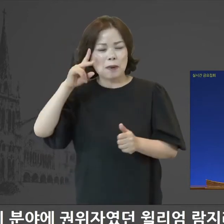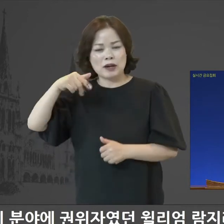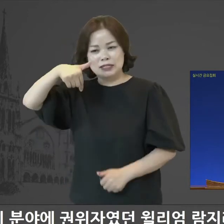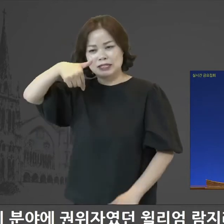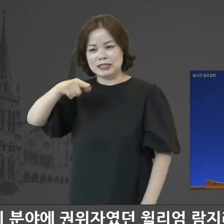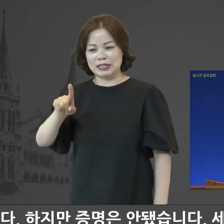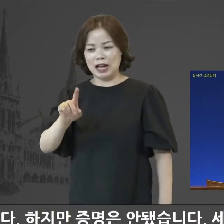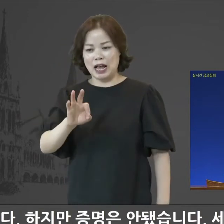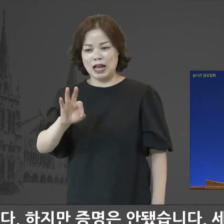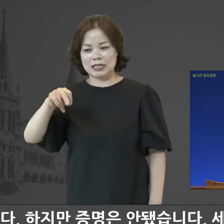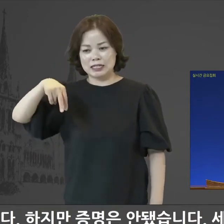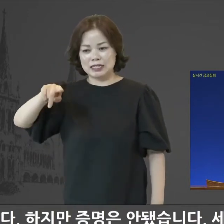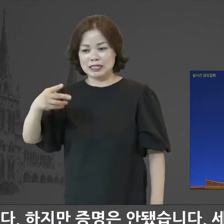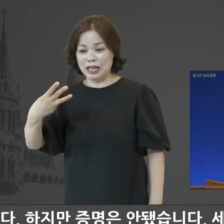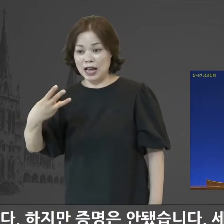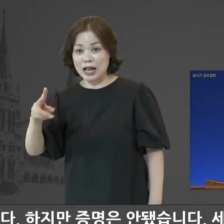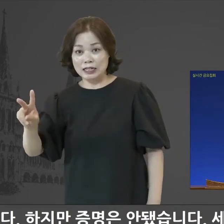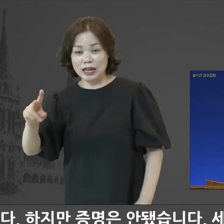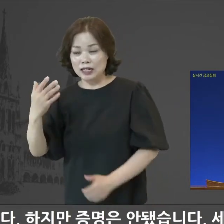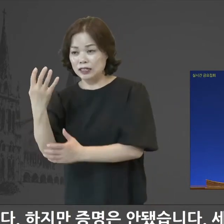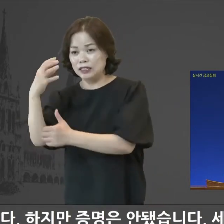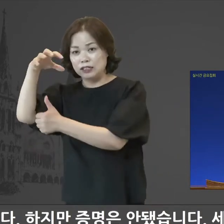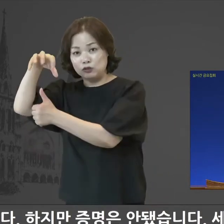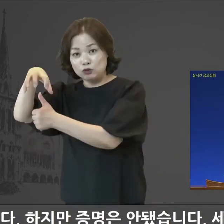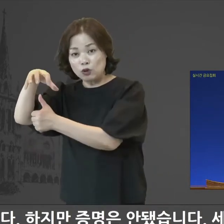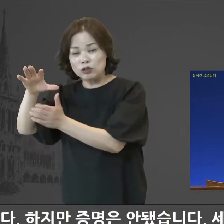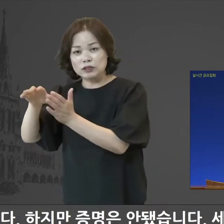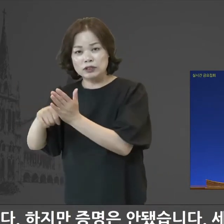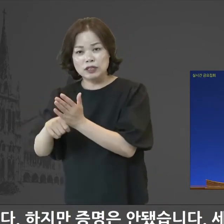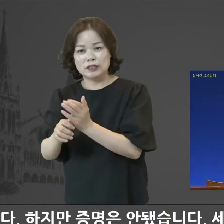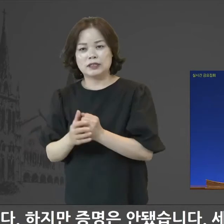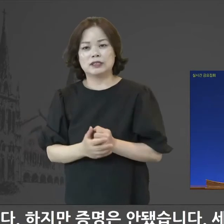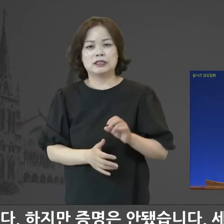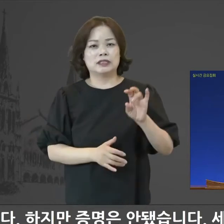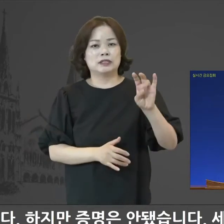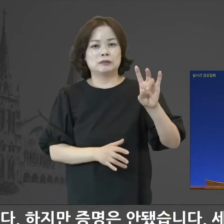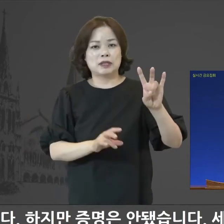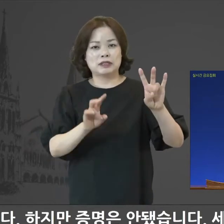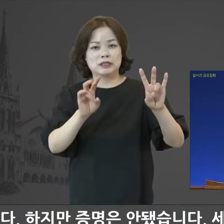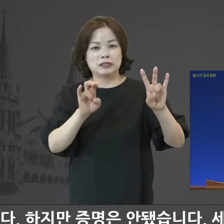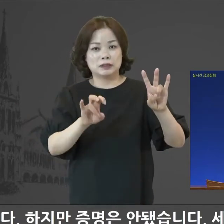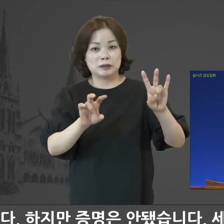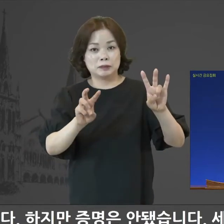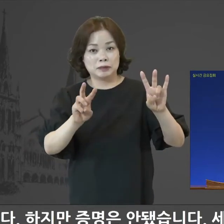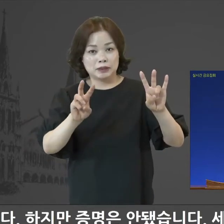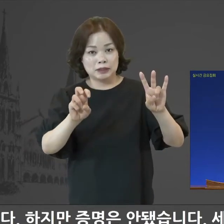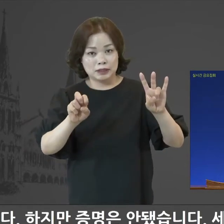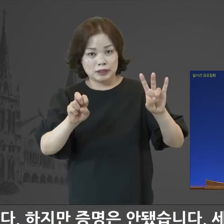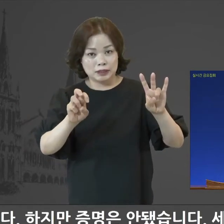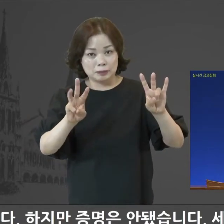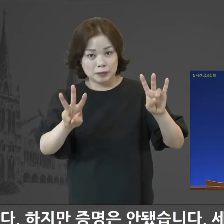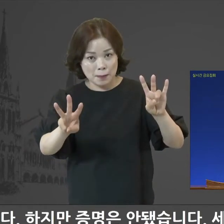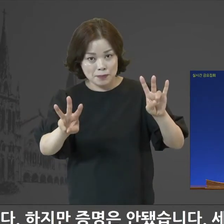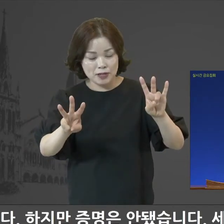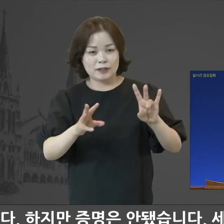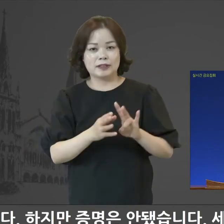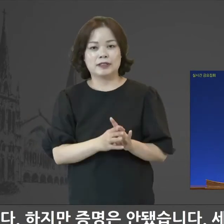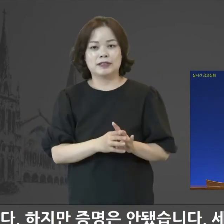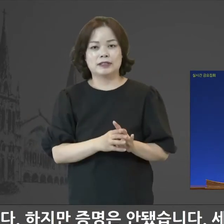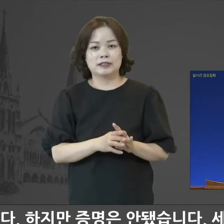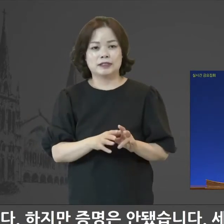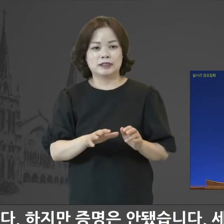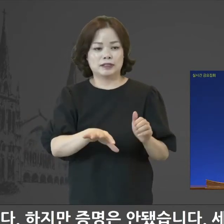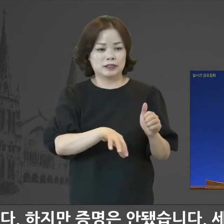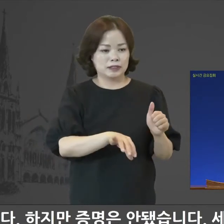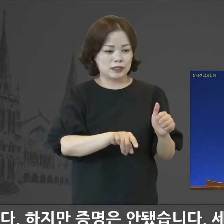때 24장 23절을 보시면, 24장 23절 제가 읽겠습니다.